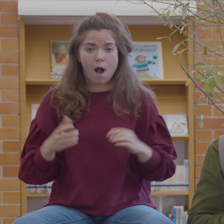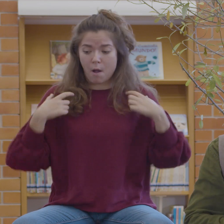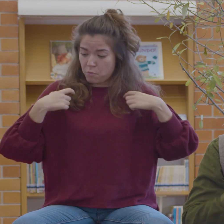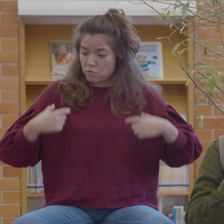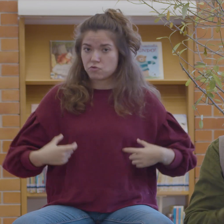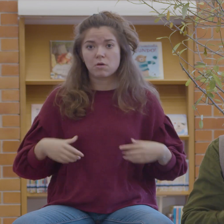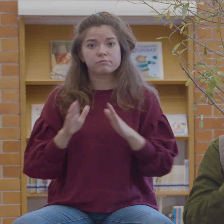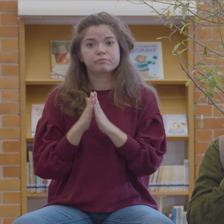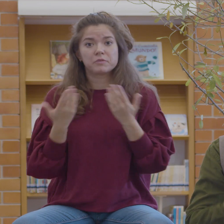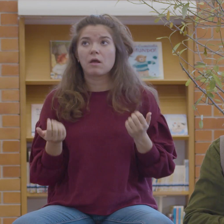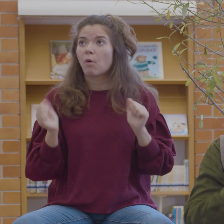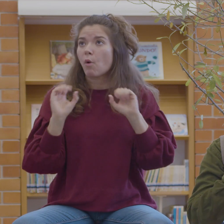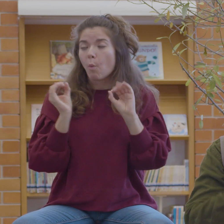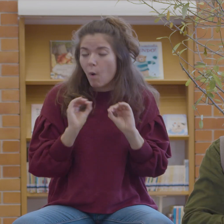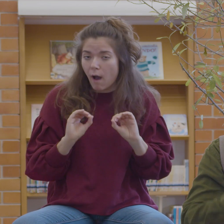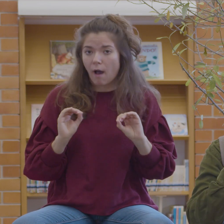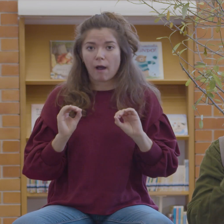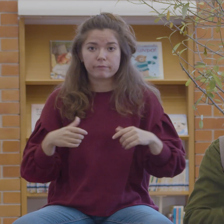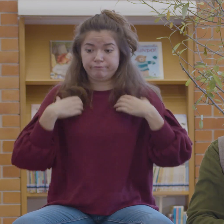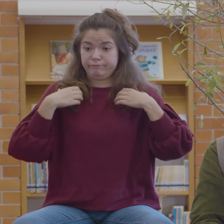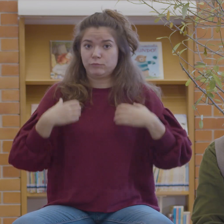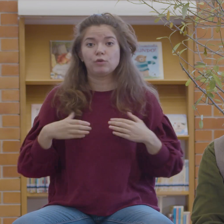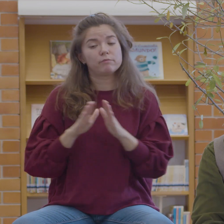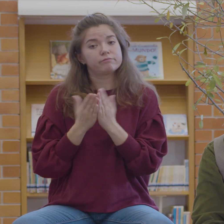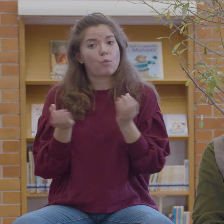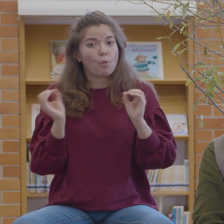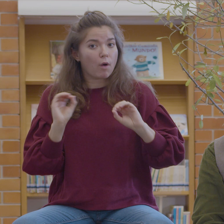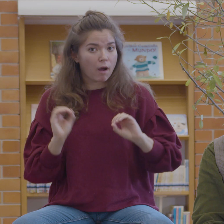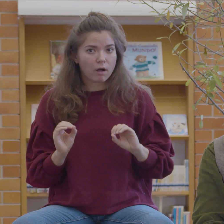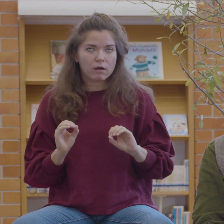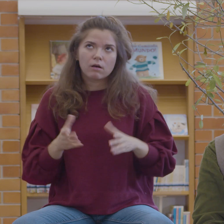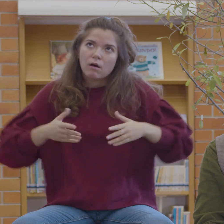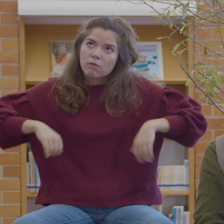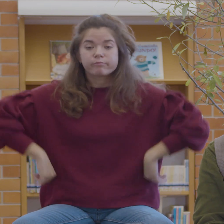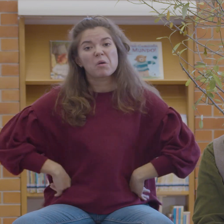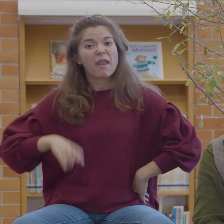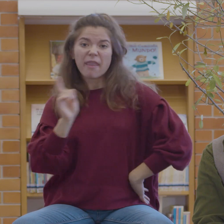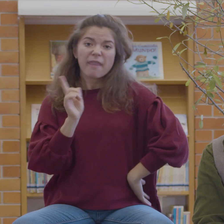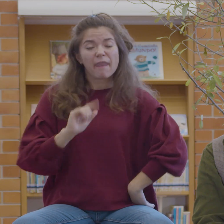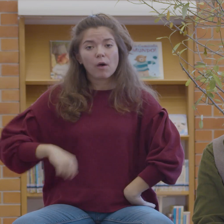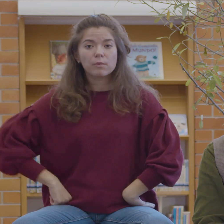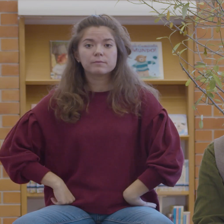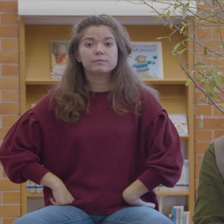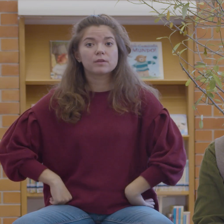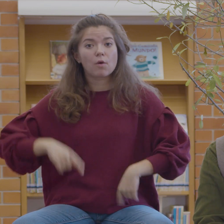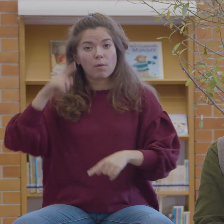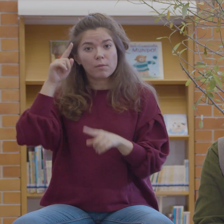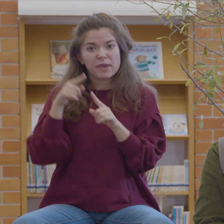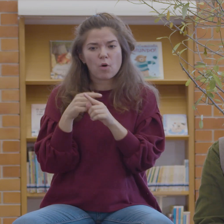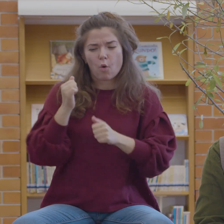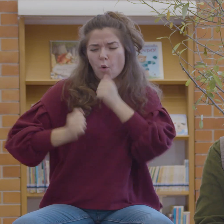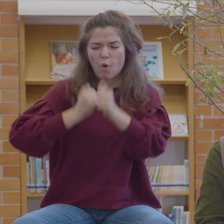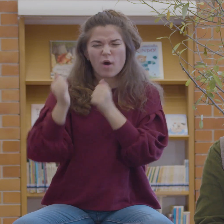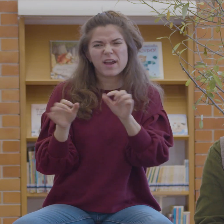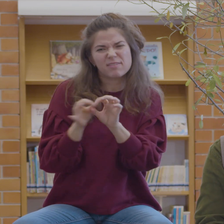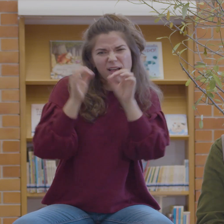A Mara não tem nem mochila nem carteira. Pois não? Para correr livre